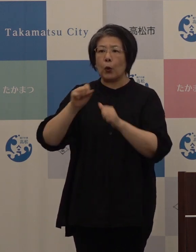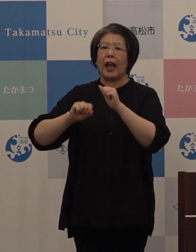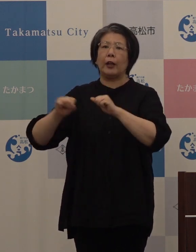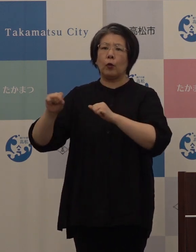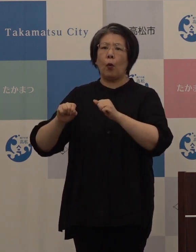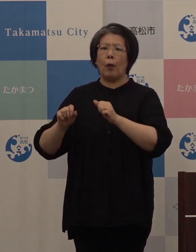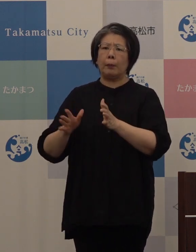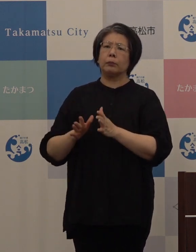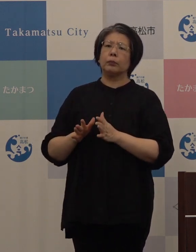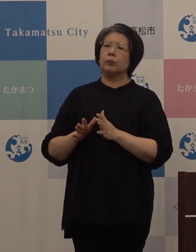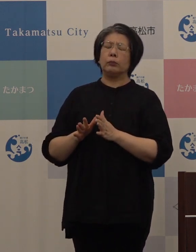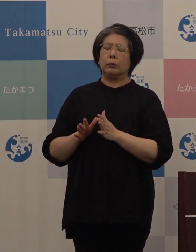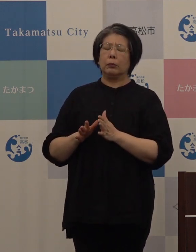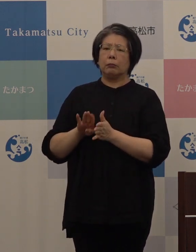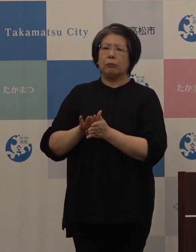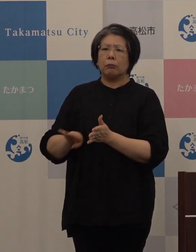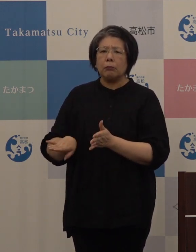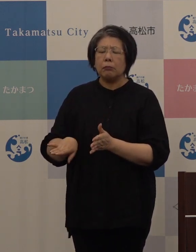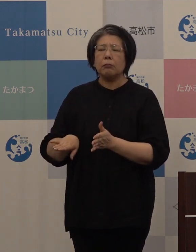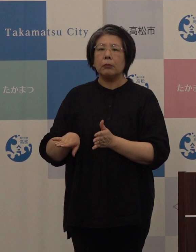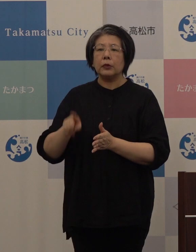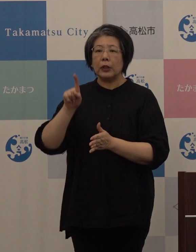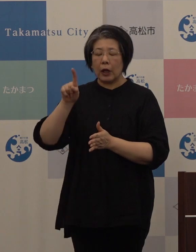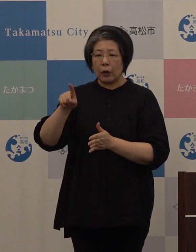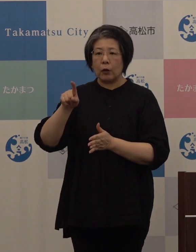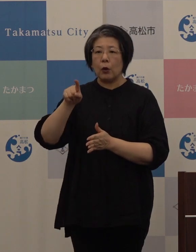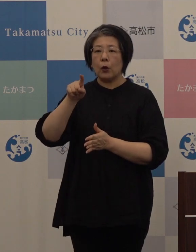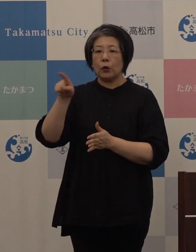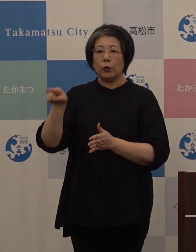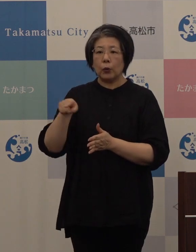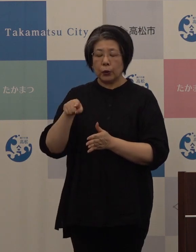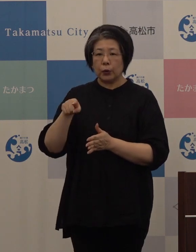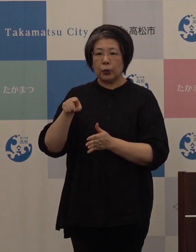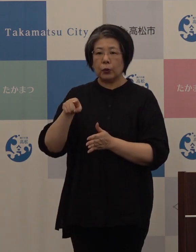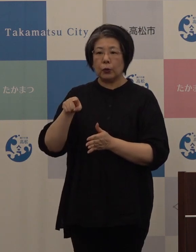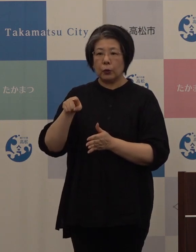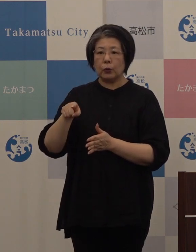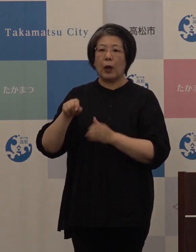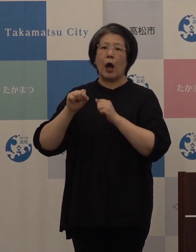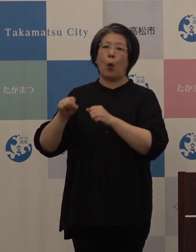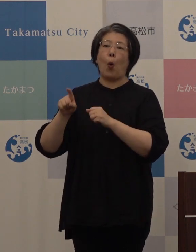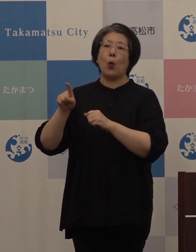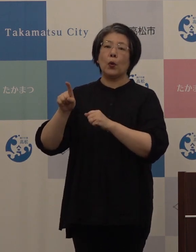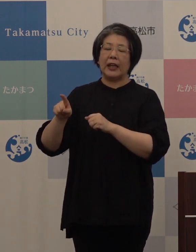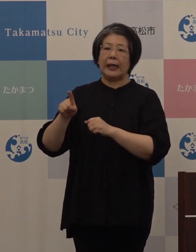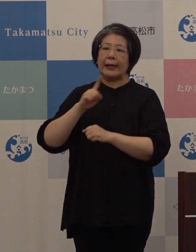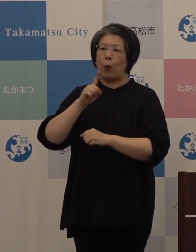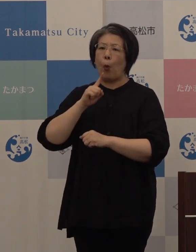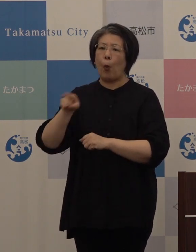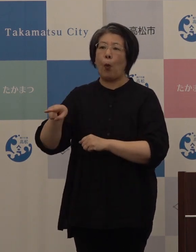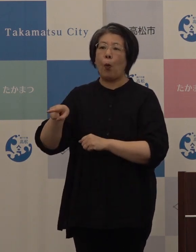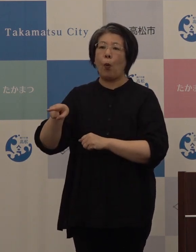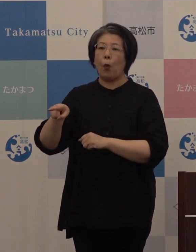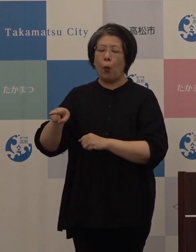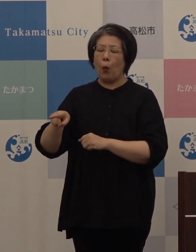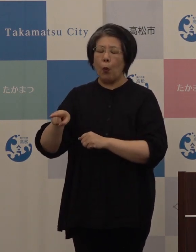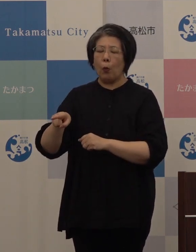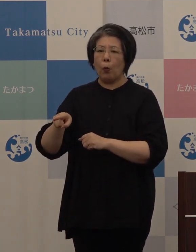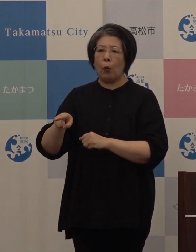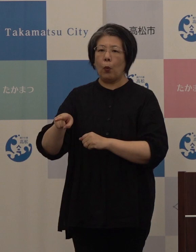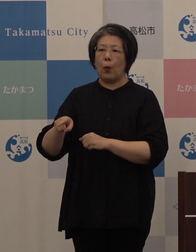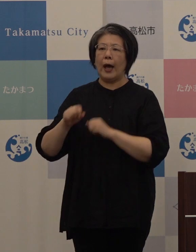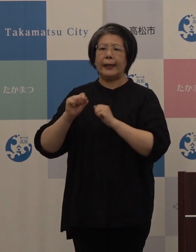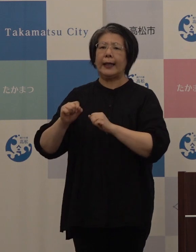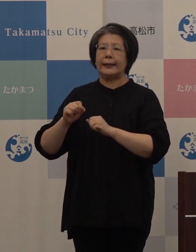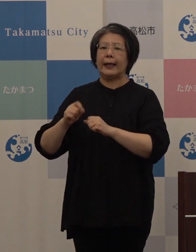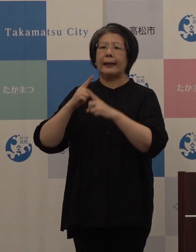ると、そこで対執行部側に対してこういう議会側としてこういう行為あるいはこういう言動というのは慎むべきであるというような